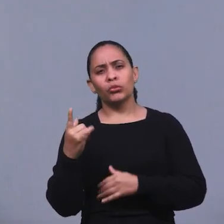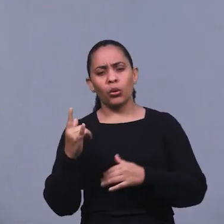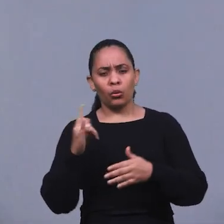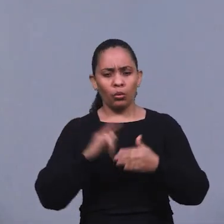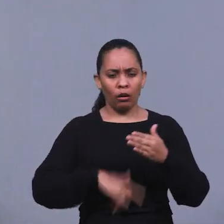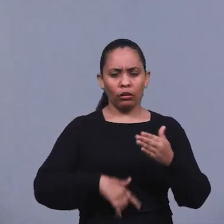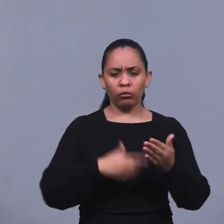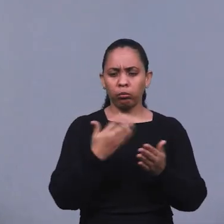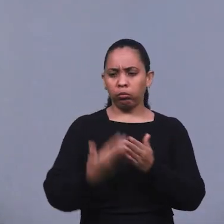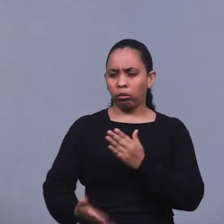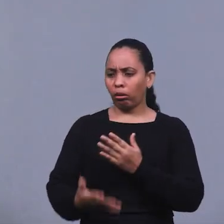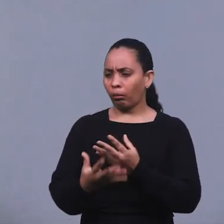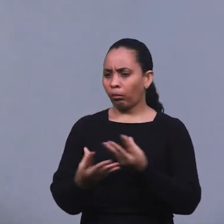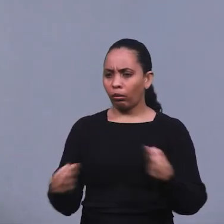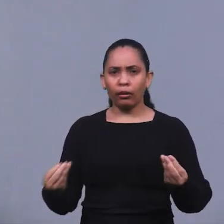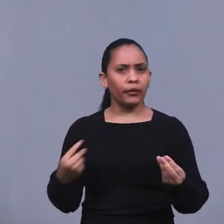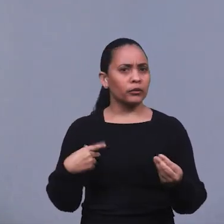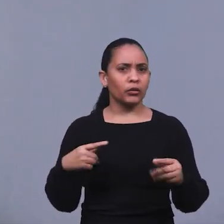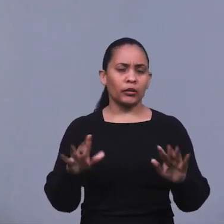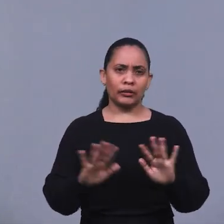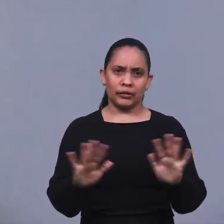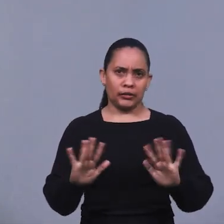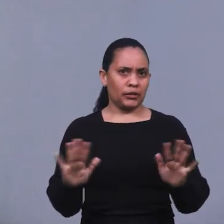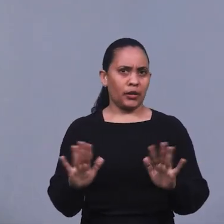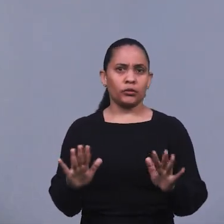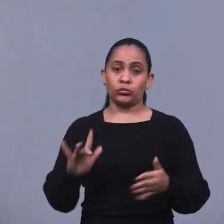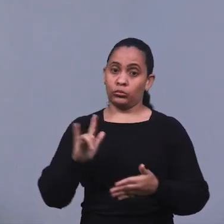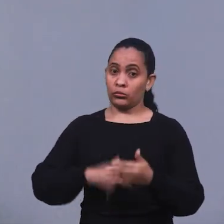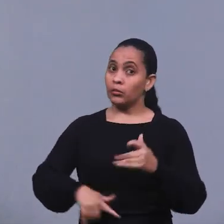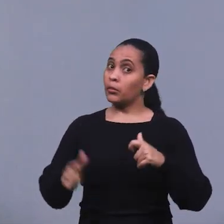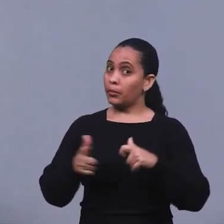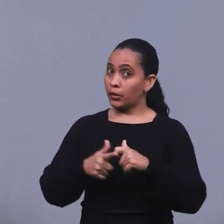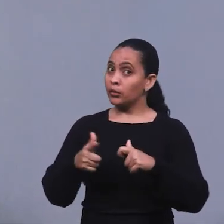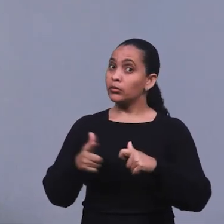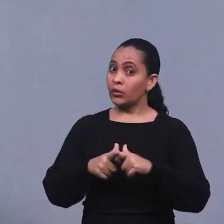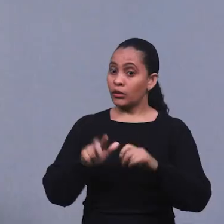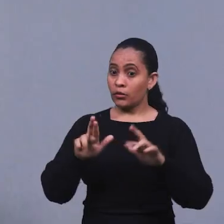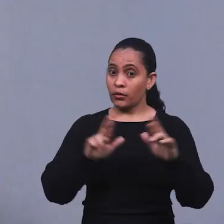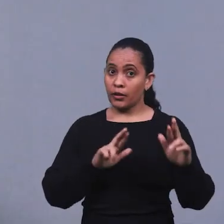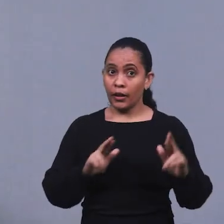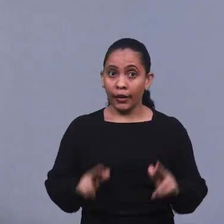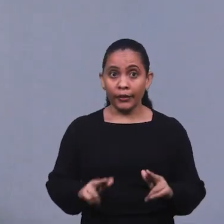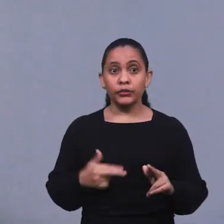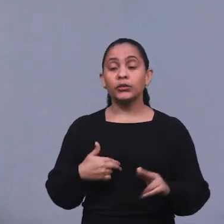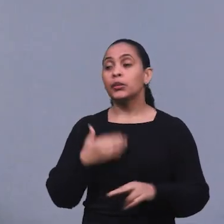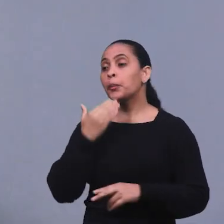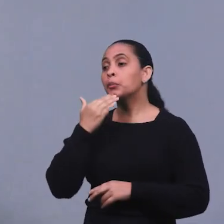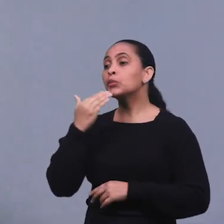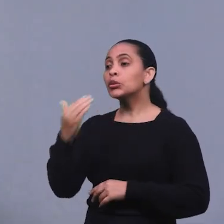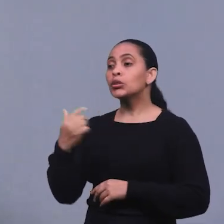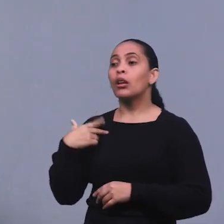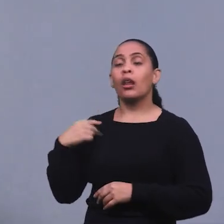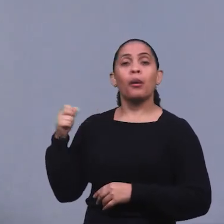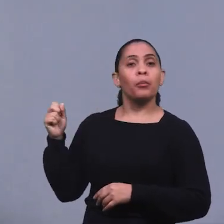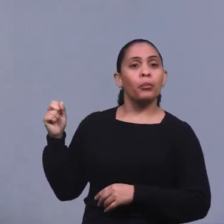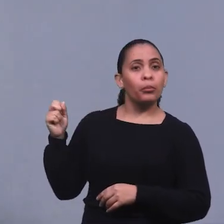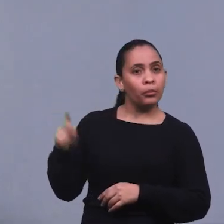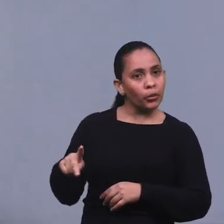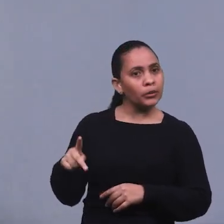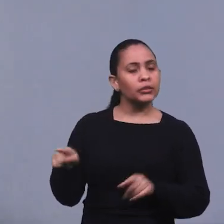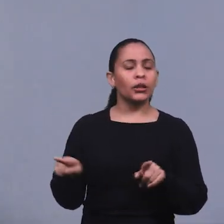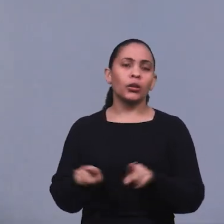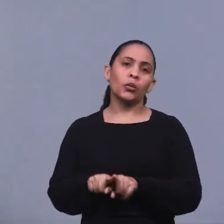extraviar, porque o documento médico faz toda a diferença no pedido tanto de um benefício assistencial, como no requisito